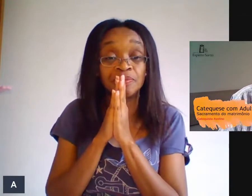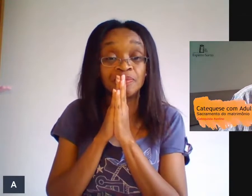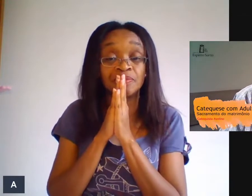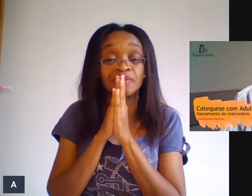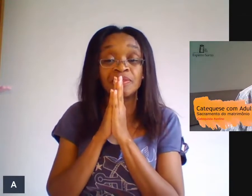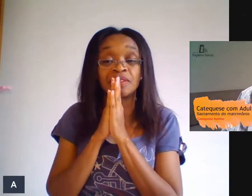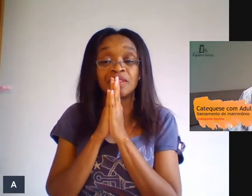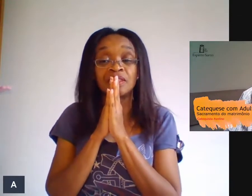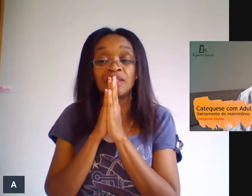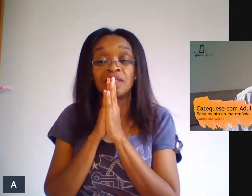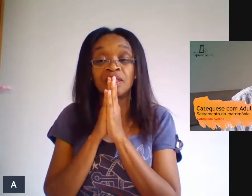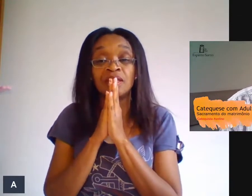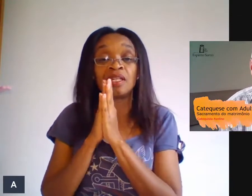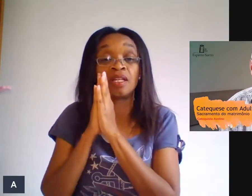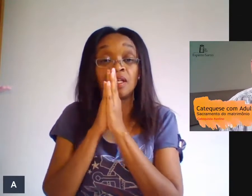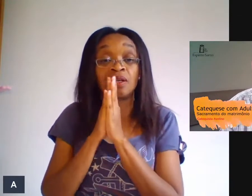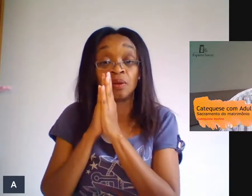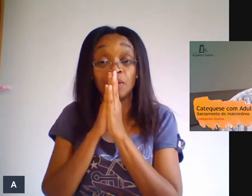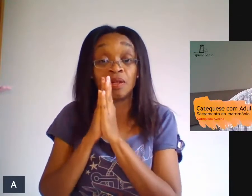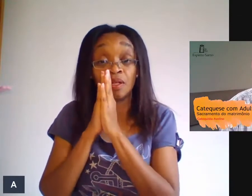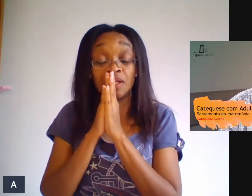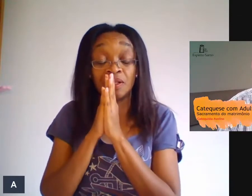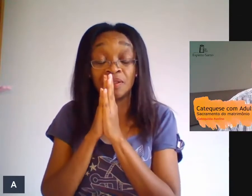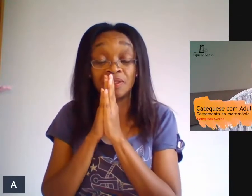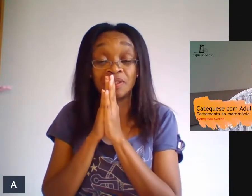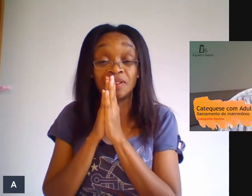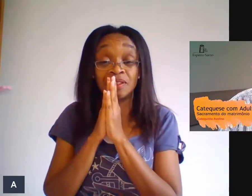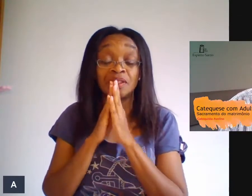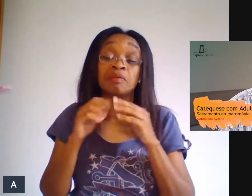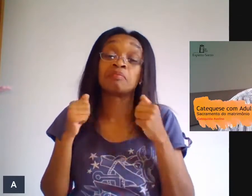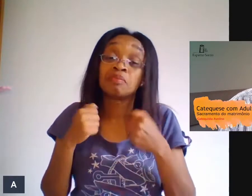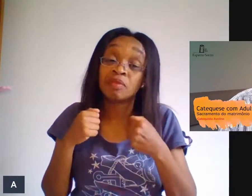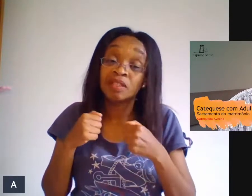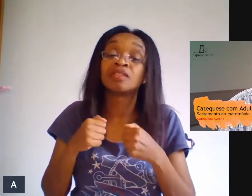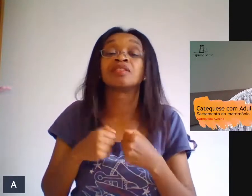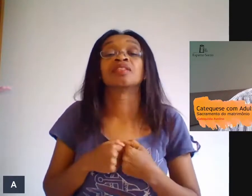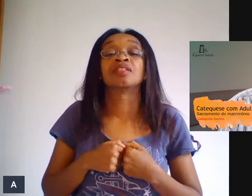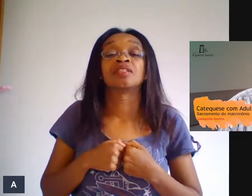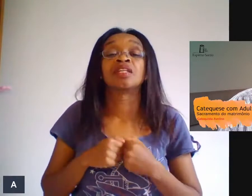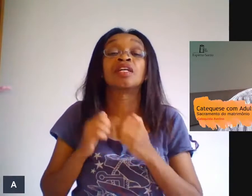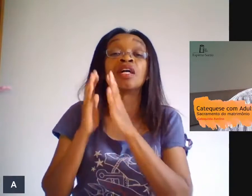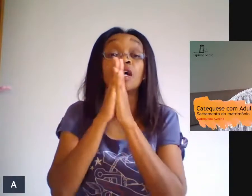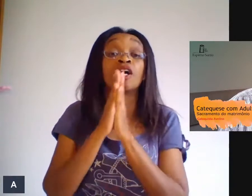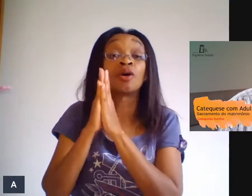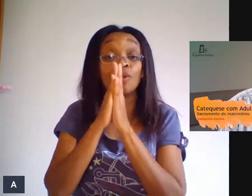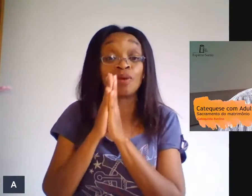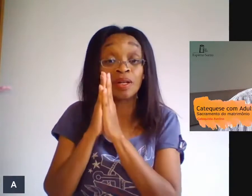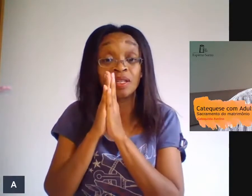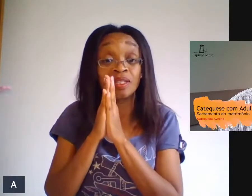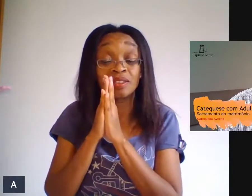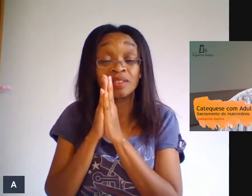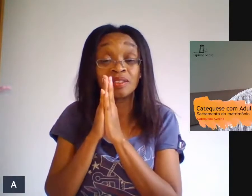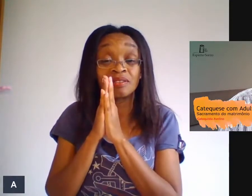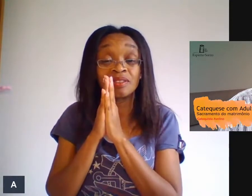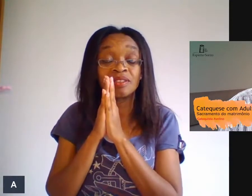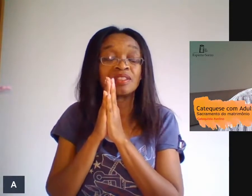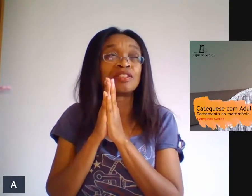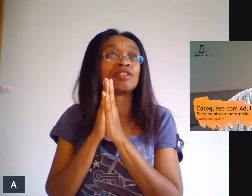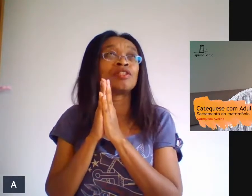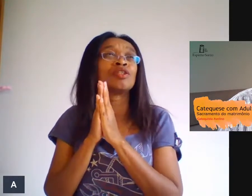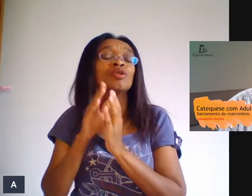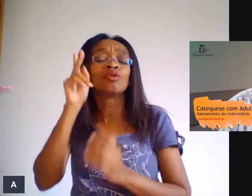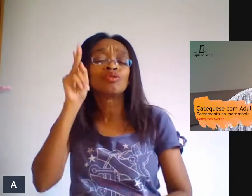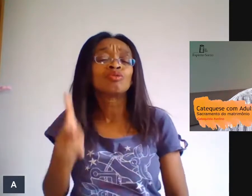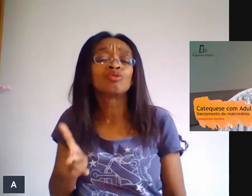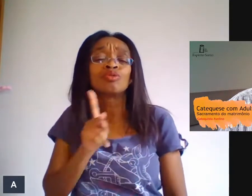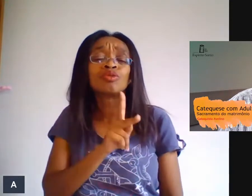ouviu falar, se nós fôssemos dar uma definição do que é oração, aí certa vez o sacerdote me disse,